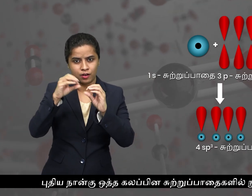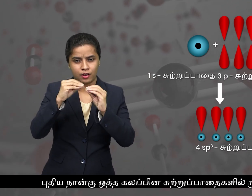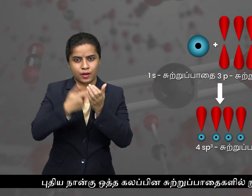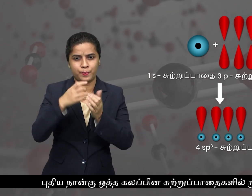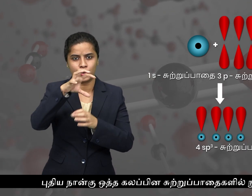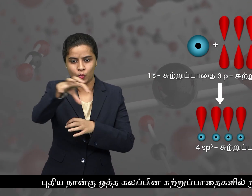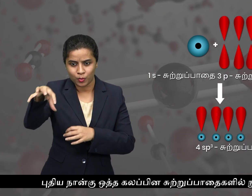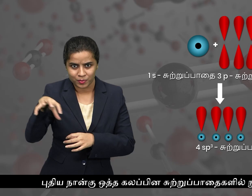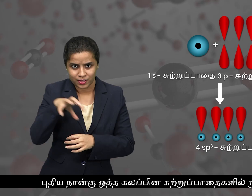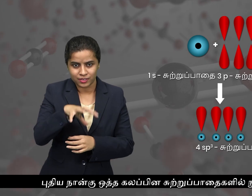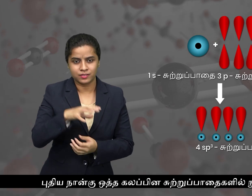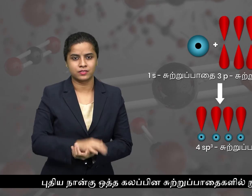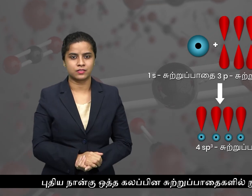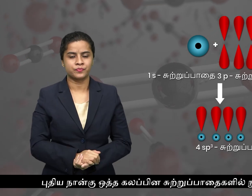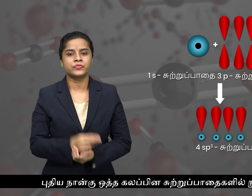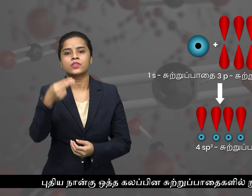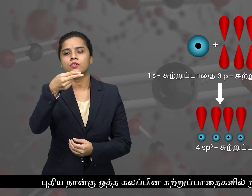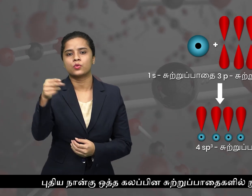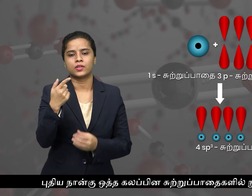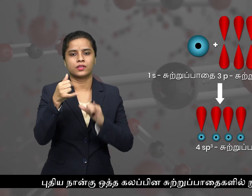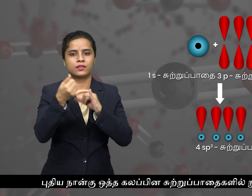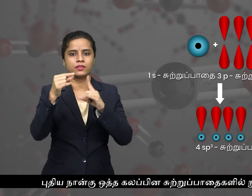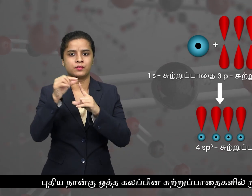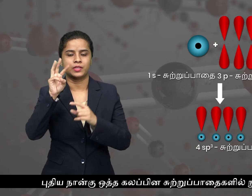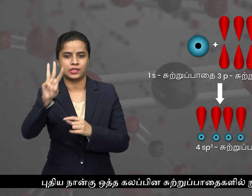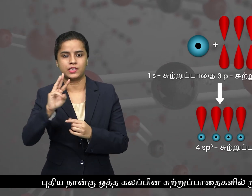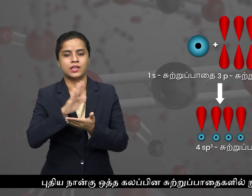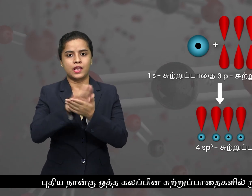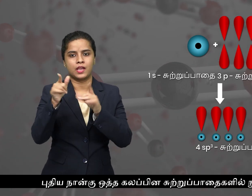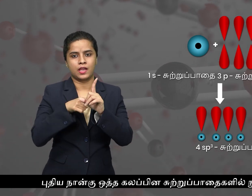புதிய 4 ஒத்த கலப்பின சுற்றுப்பாதையில் நுழைகின்றன.